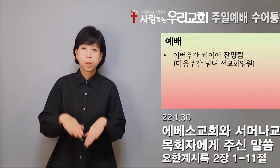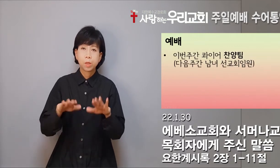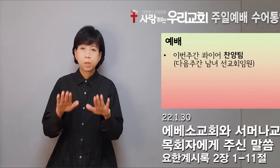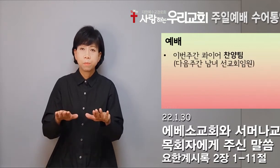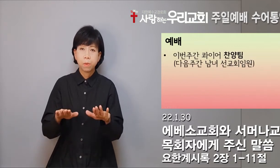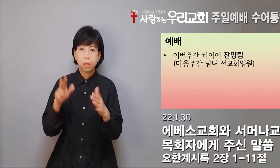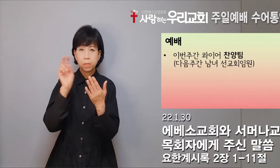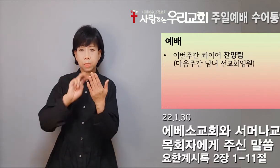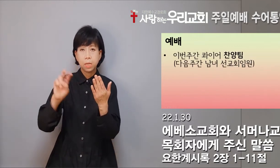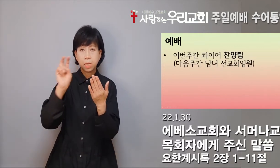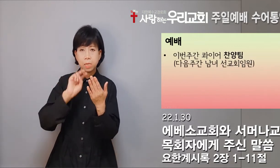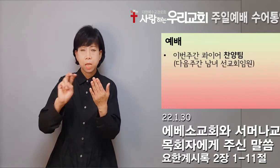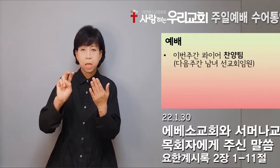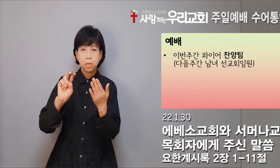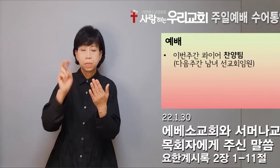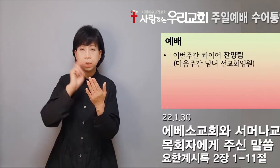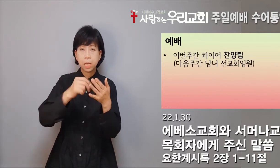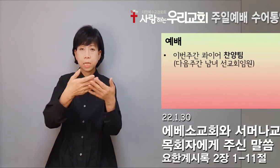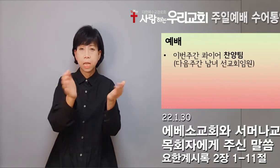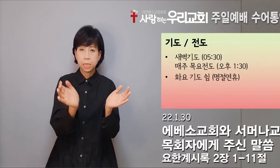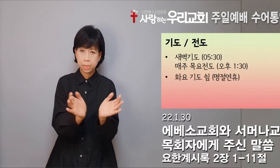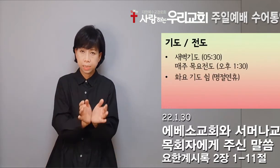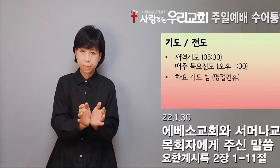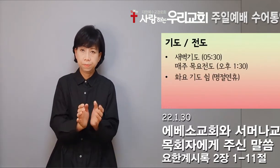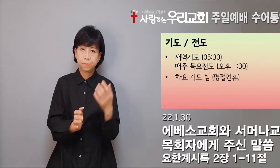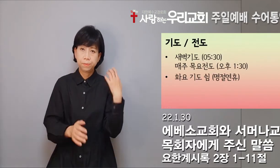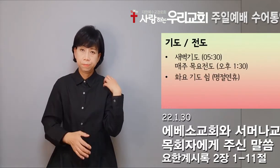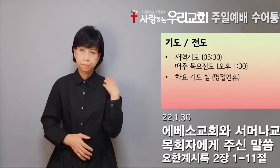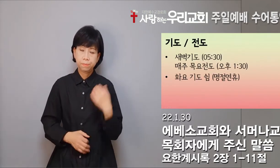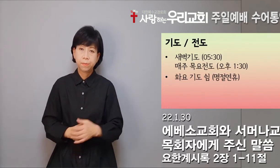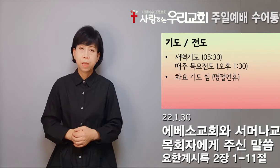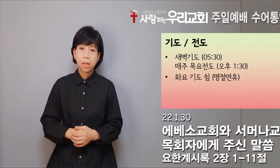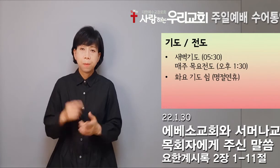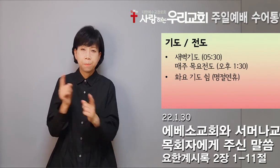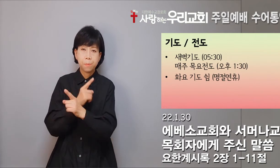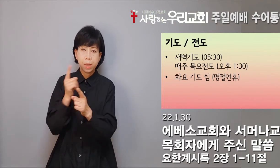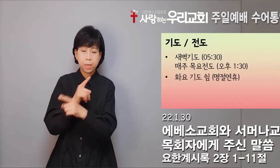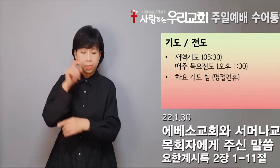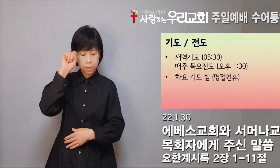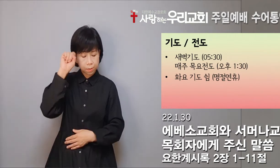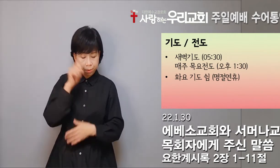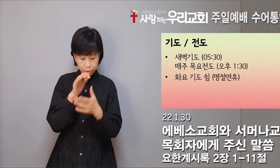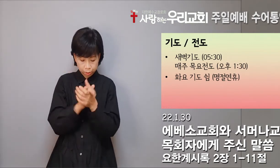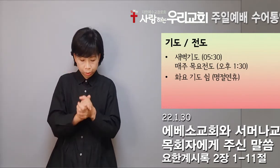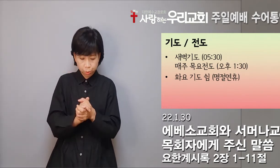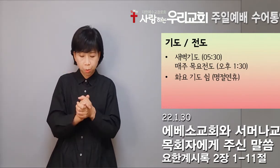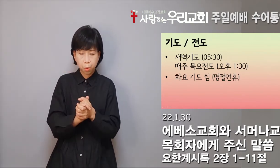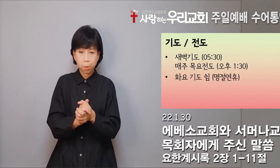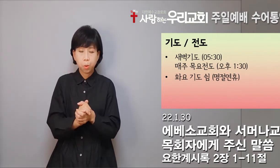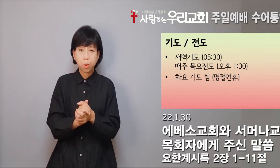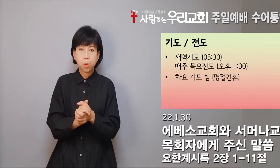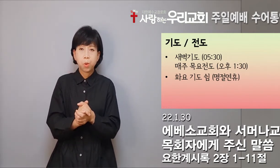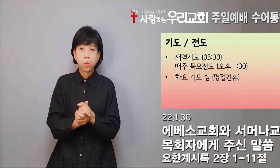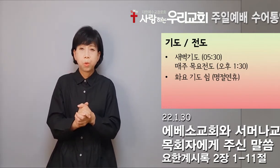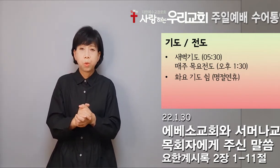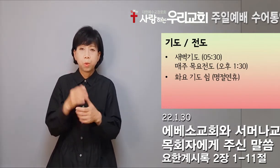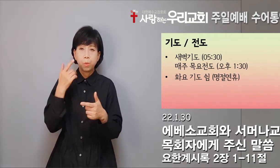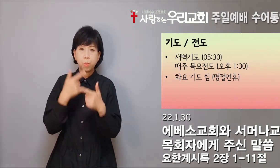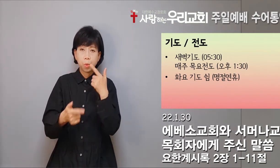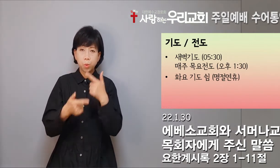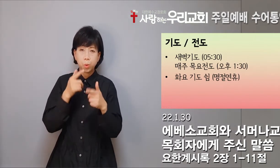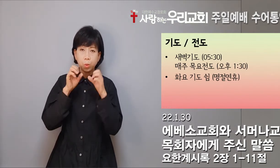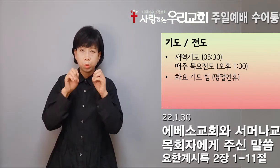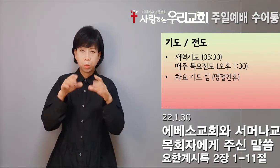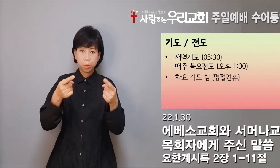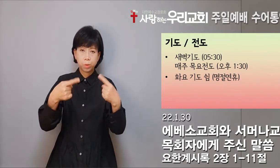이번 주간 과연은 찬양팀입니다. 매일 새벽 기도회와 목요 전도에 참여 바랍니다. 이번